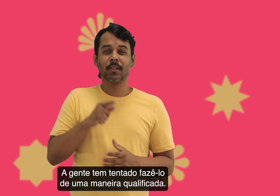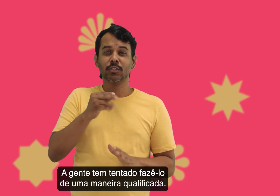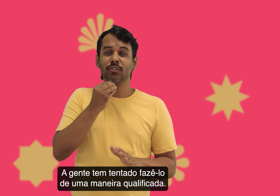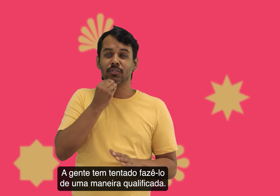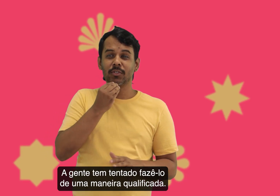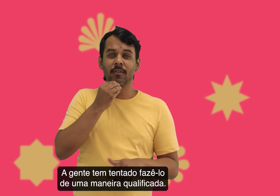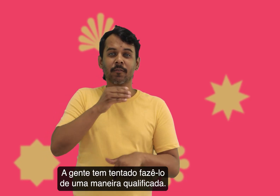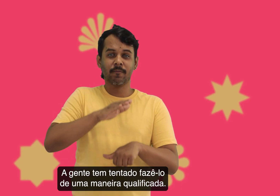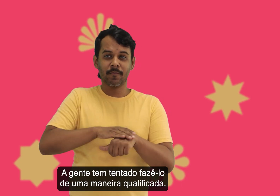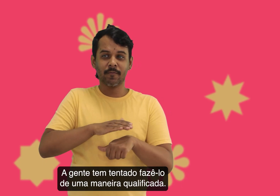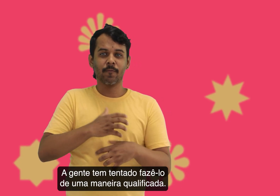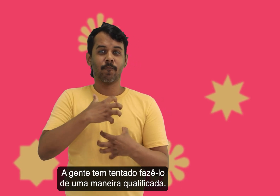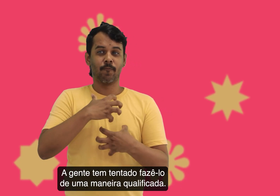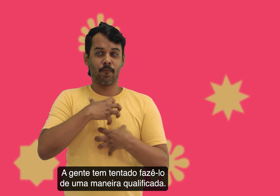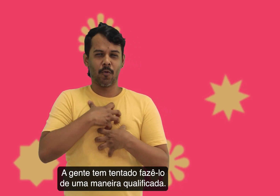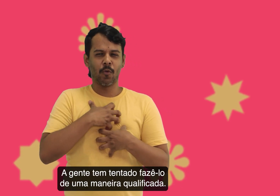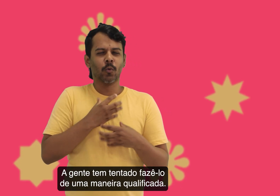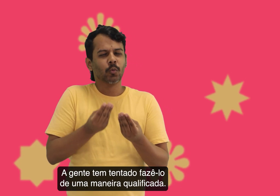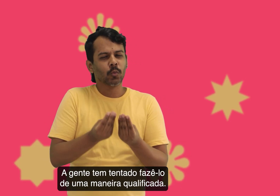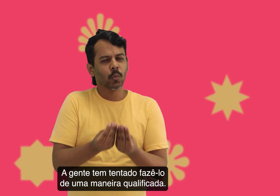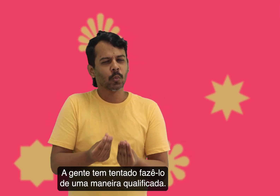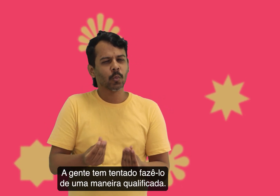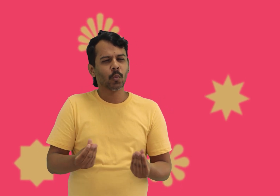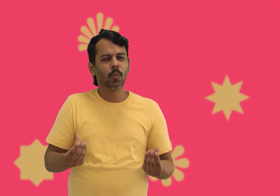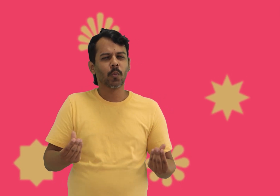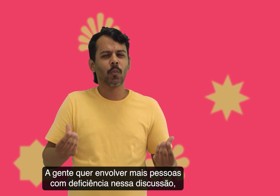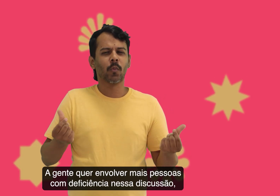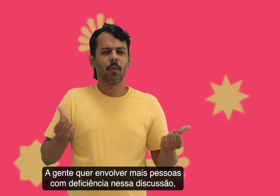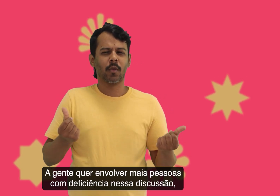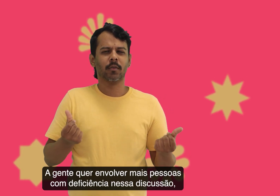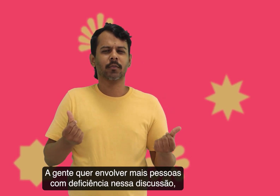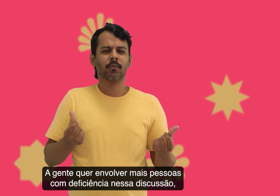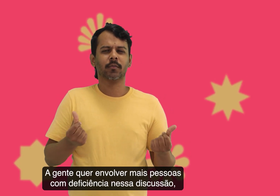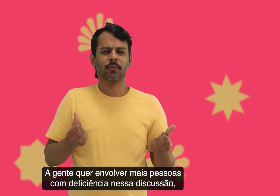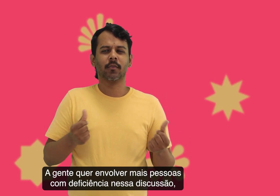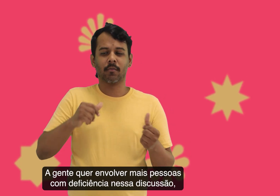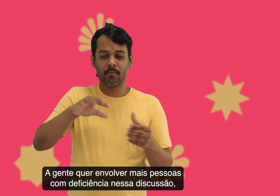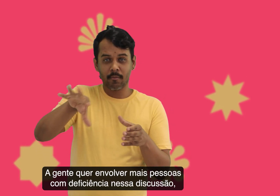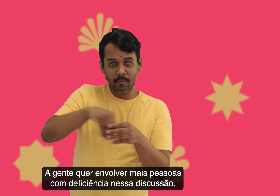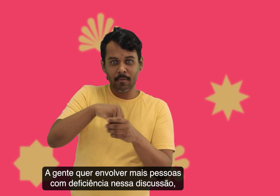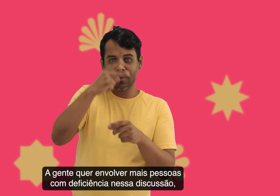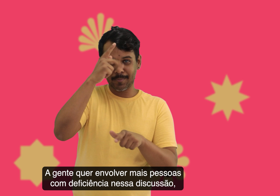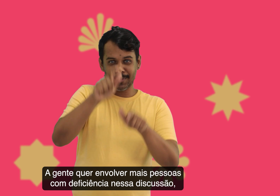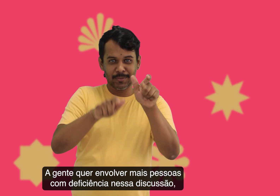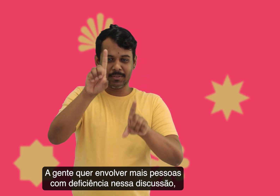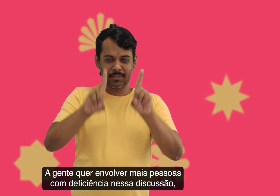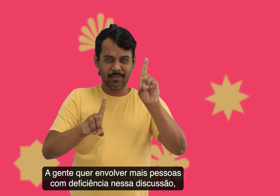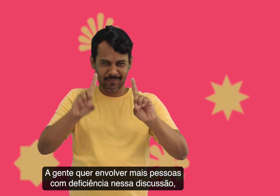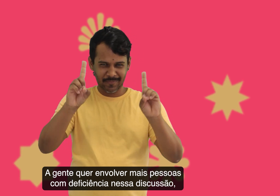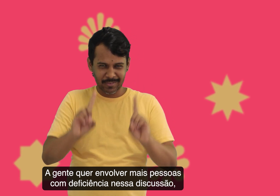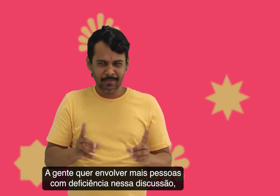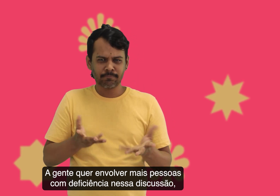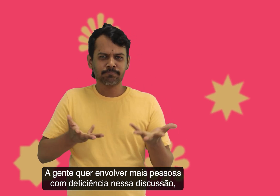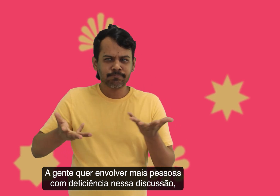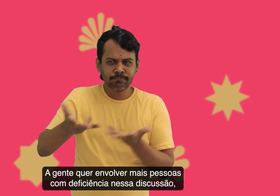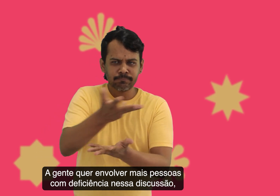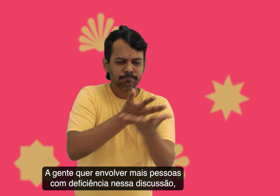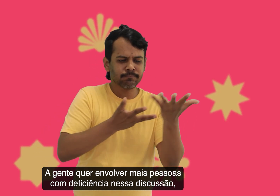gente tem tentado fazê-lo de uma maneira qualificada. A gente quer envolver mais pessoas com deficiência, né, nessa